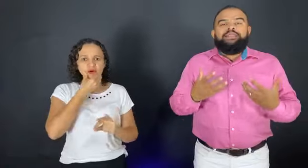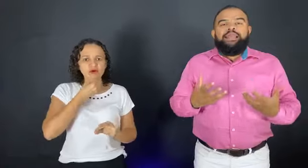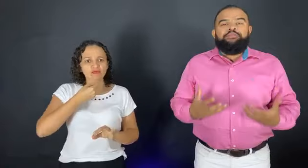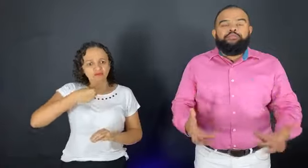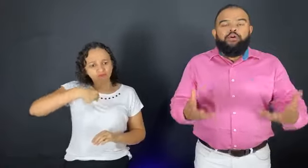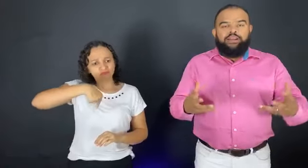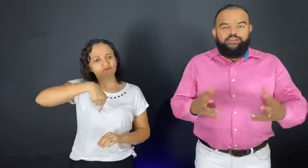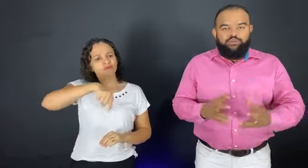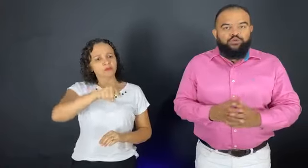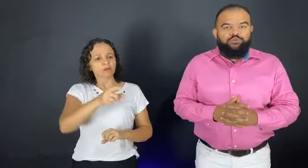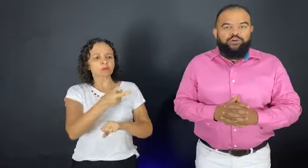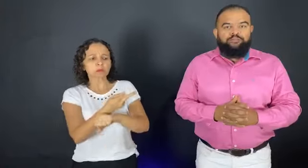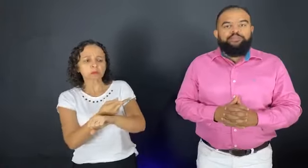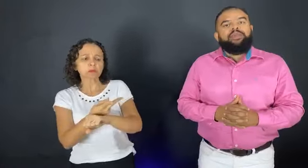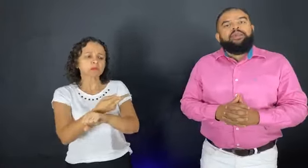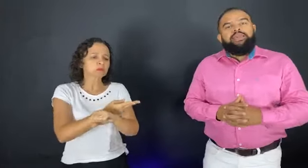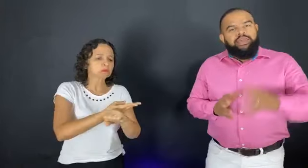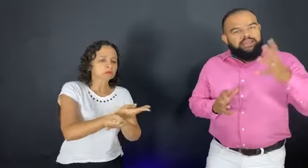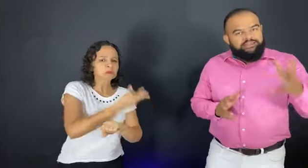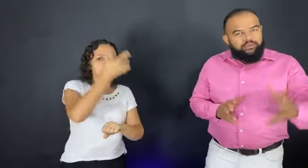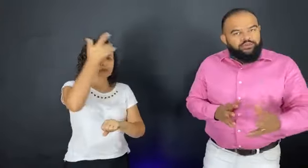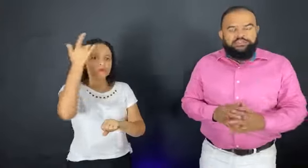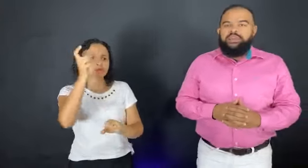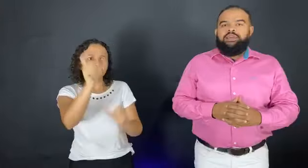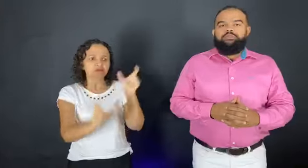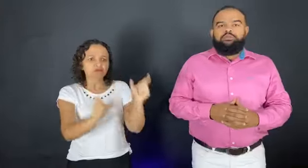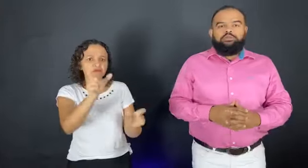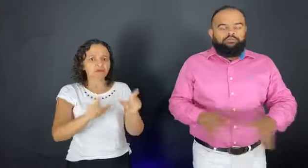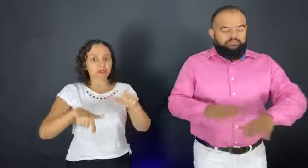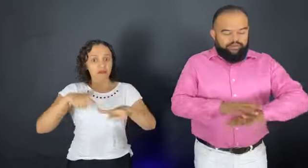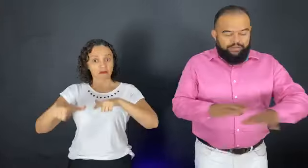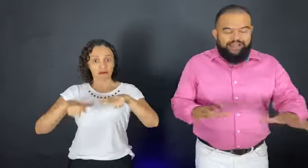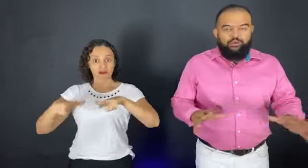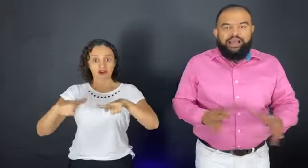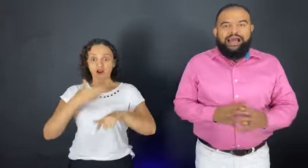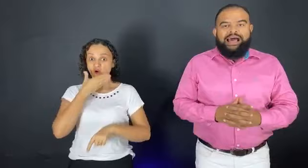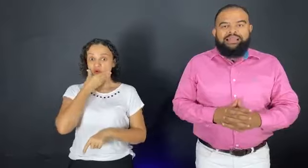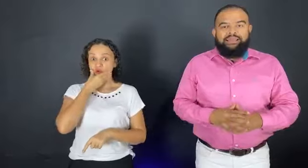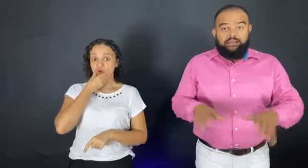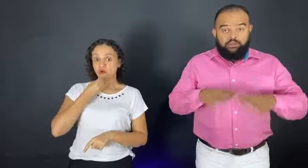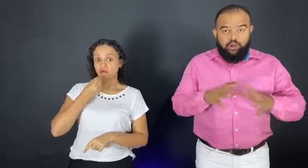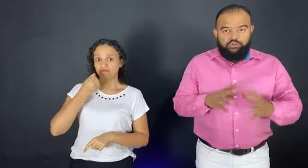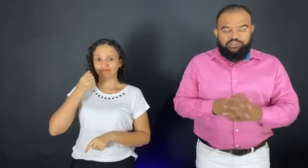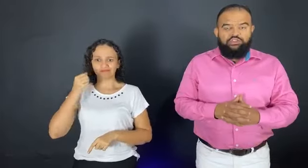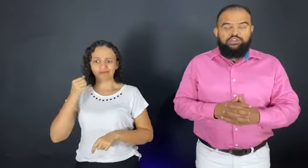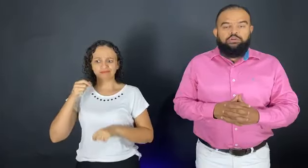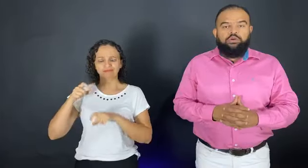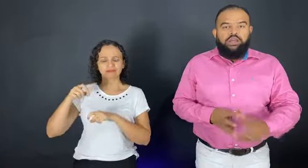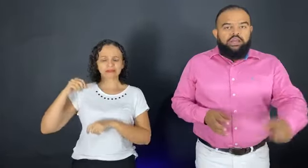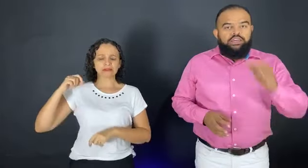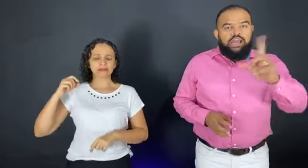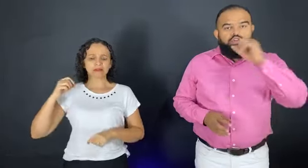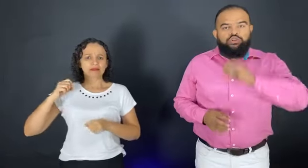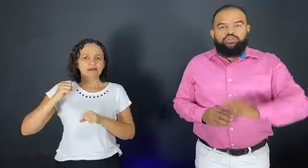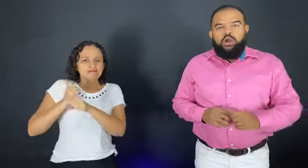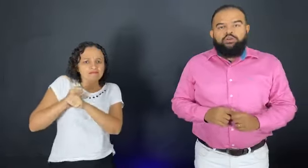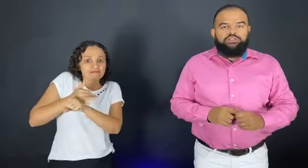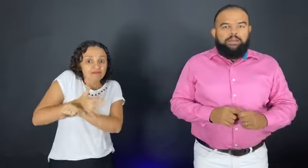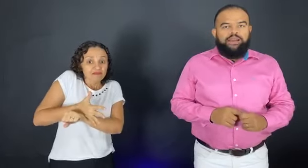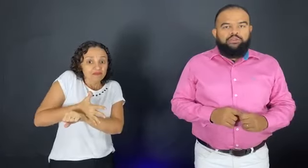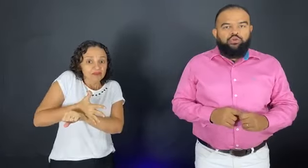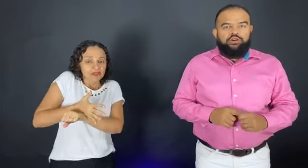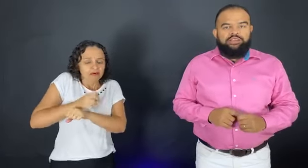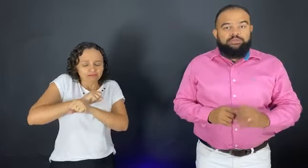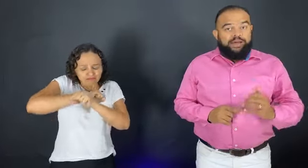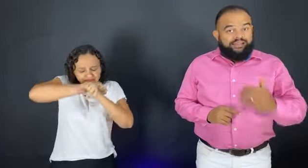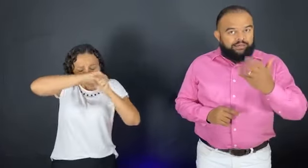sua lavoura de uva. E ele saiu cedo, pela madrugada, logo cedinho, e ajustou